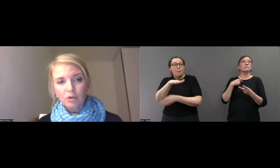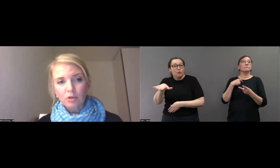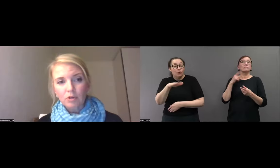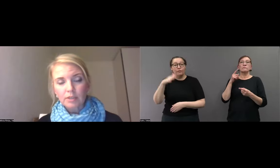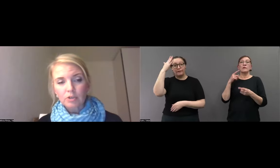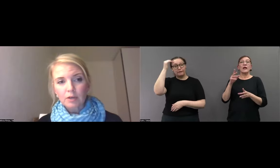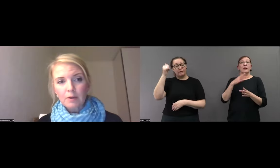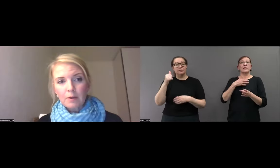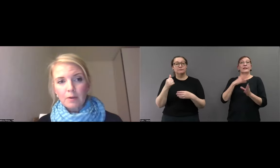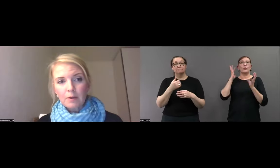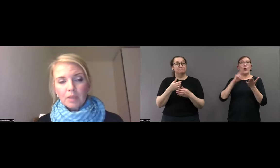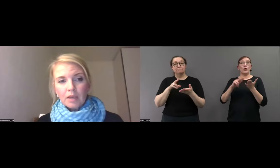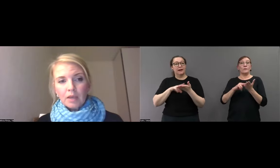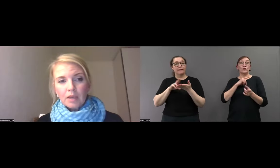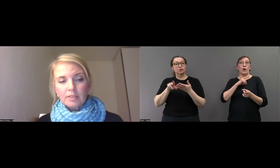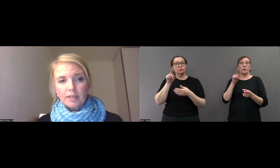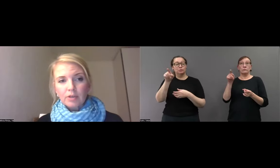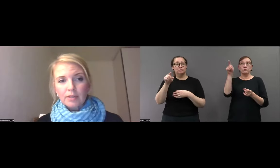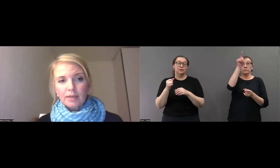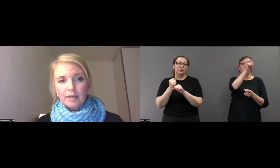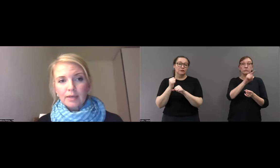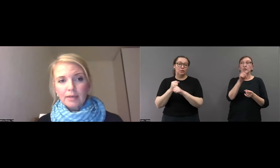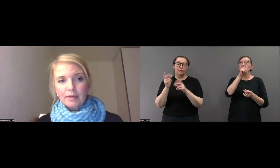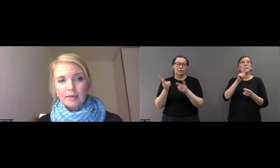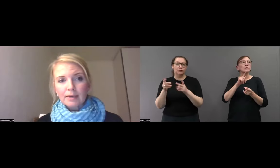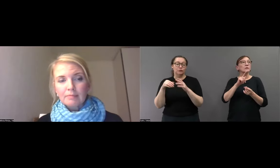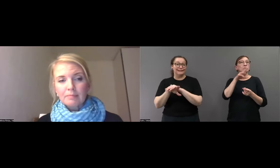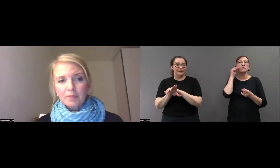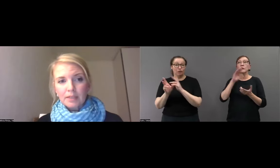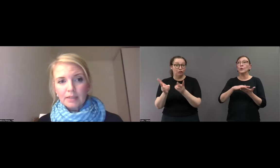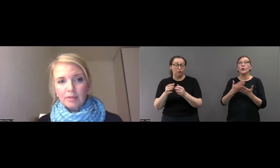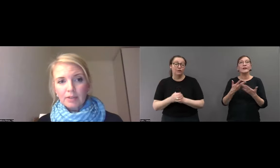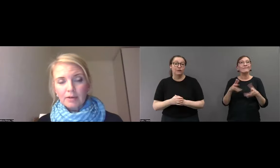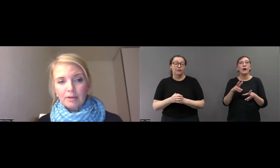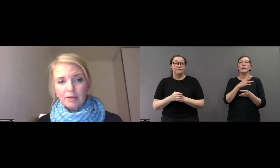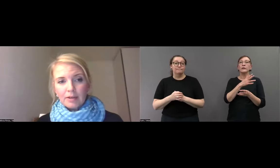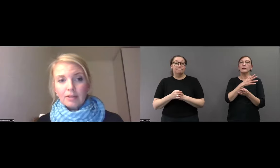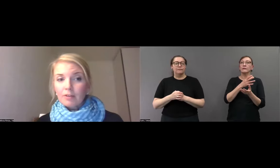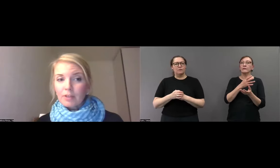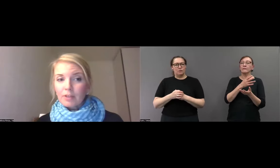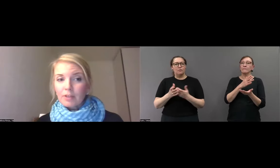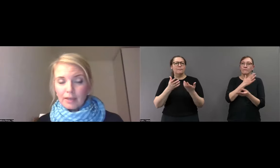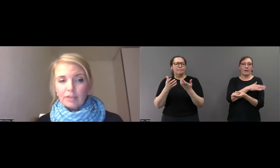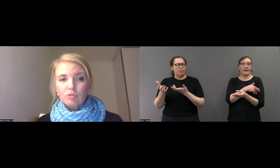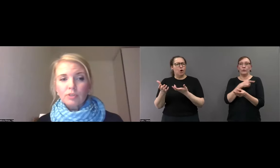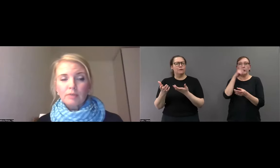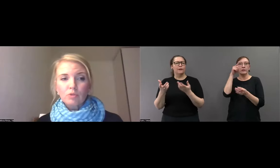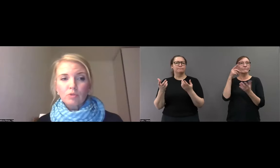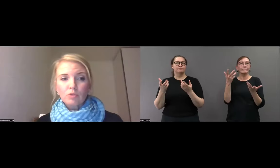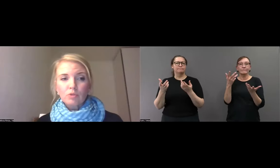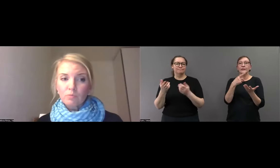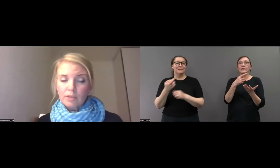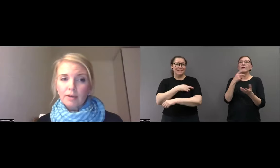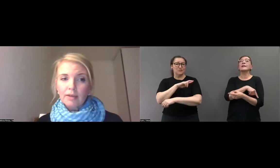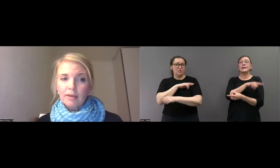meidän toimituksissa, jossa sisältöjä tehdään. Eli siinä tarvitaan tietenkin resursseja,